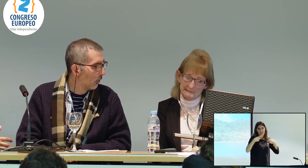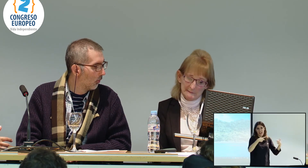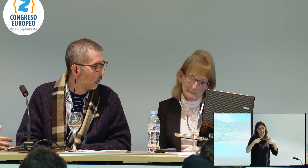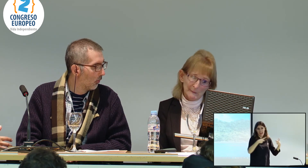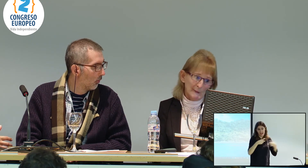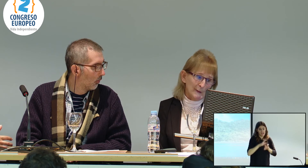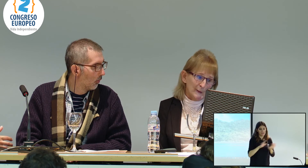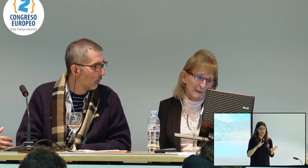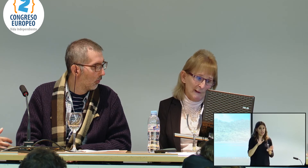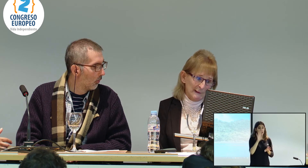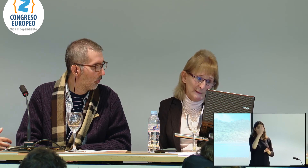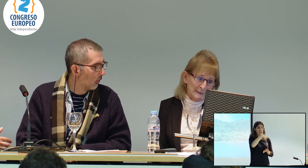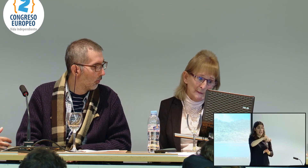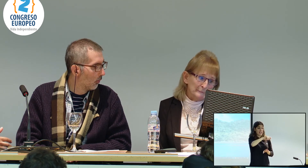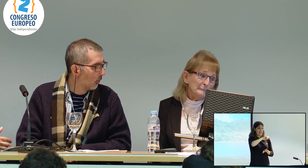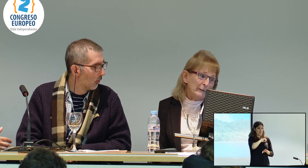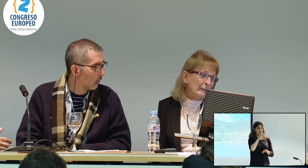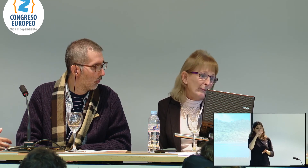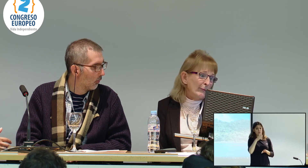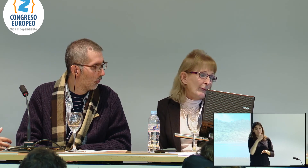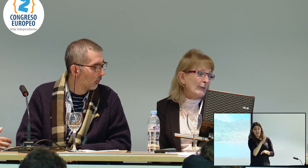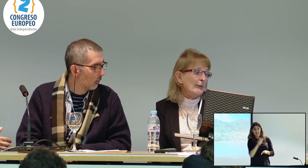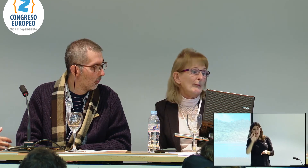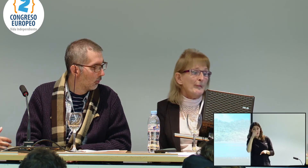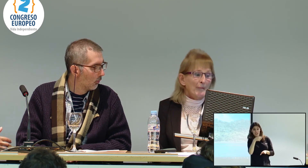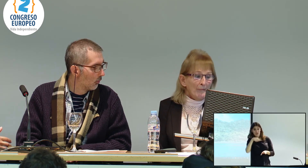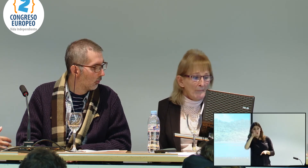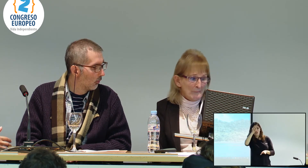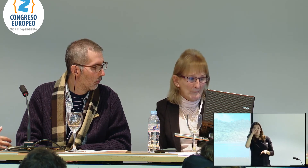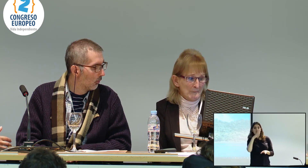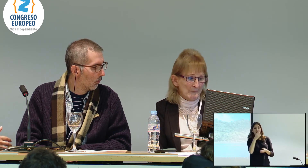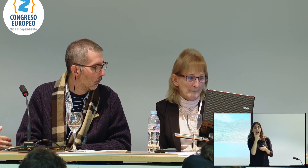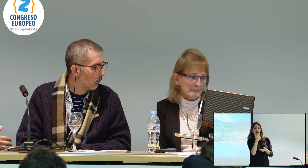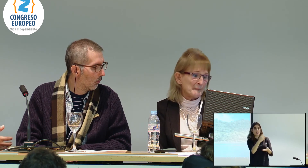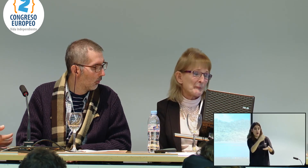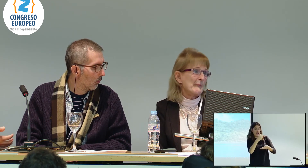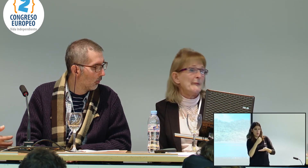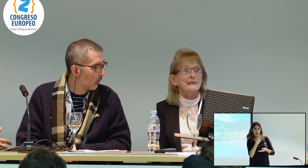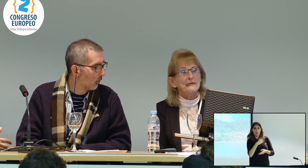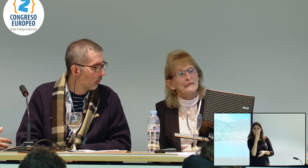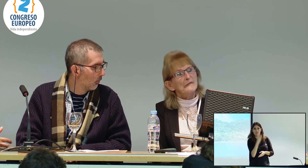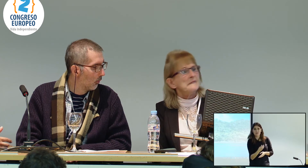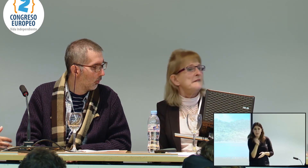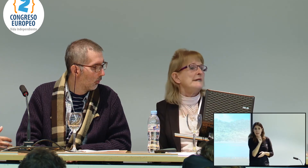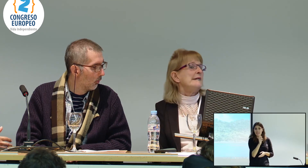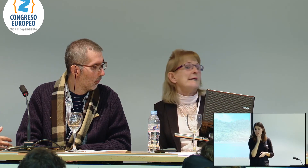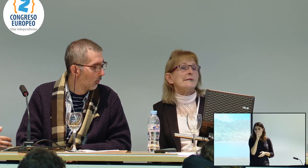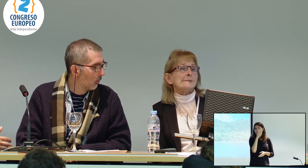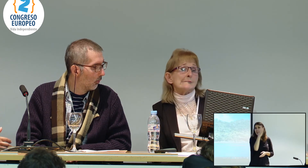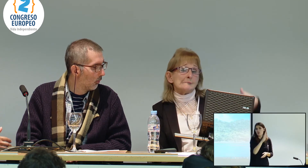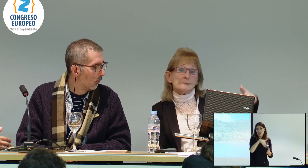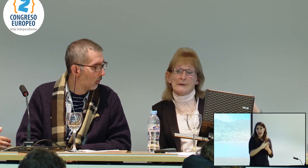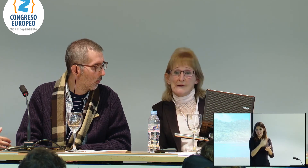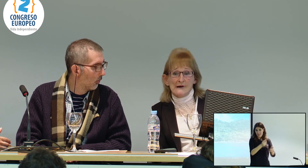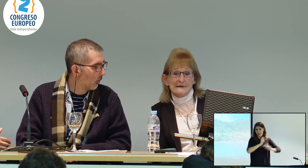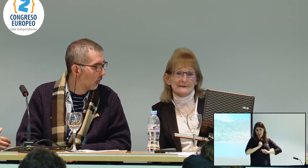y en particular la costa del Mediterráneo la concesión de alguna ayuda puede tardar meses o años en hacerse efectiva si es que te